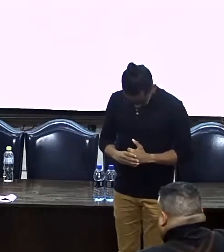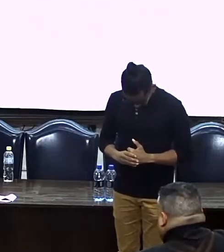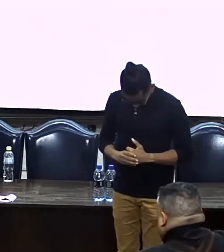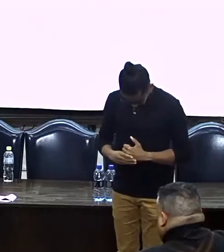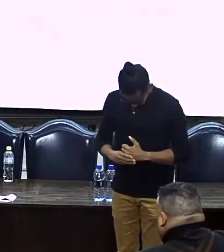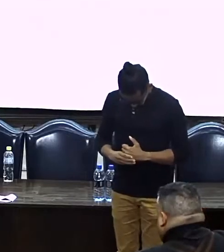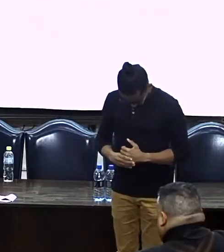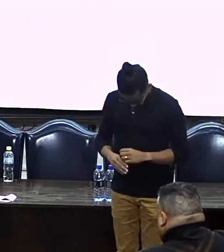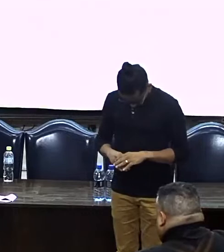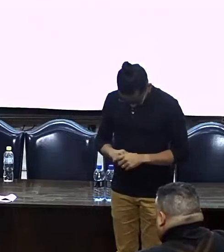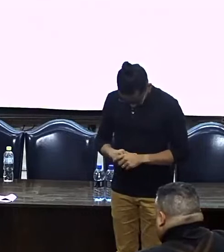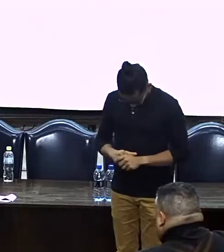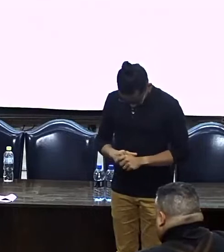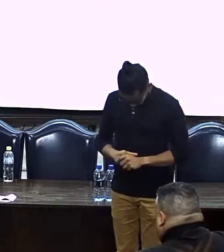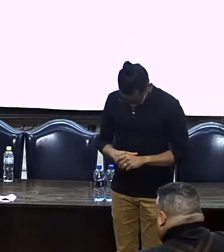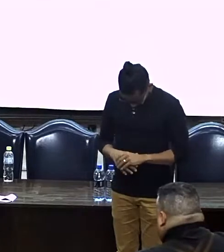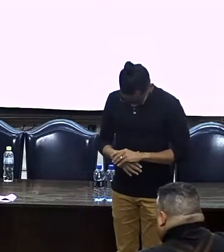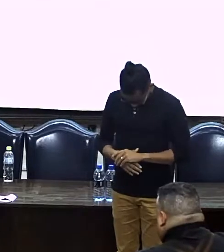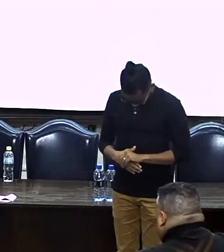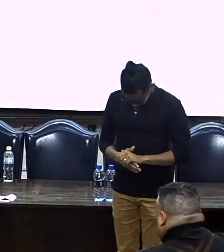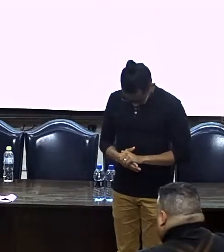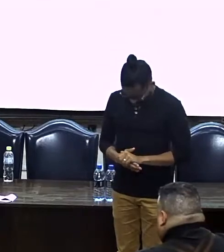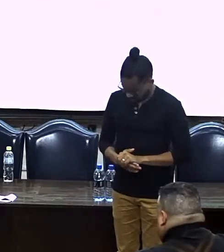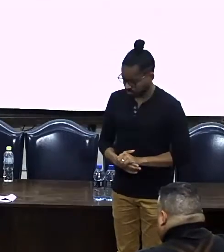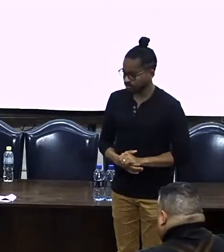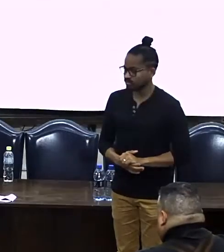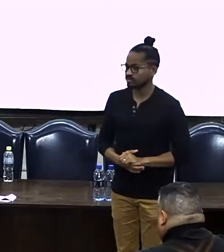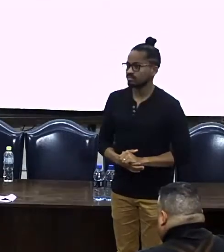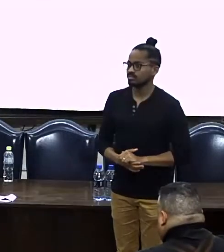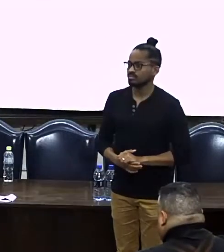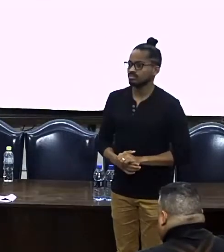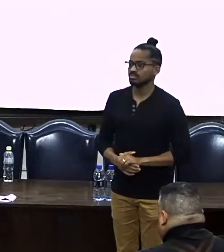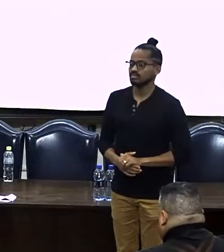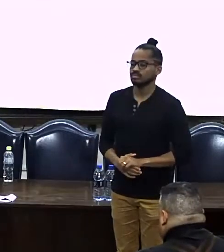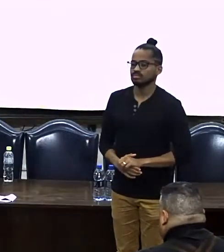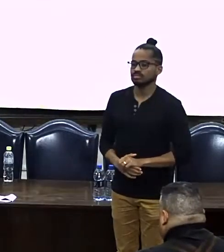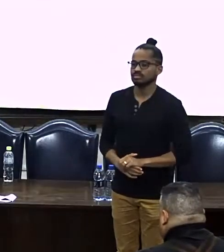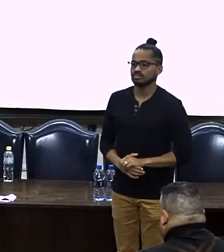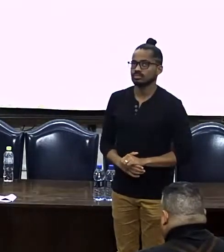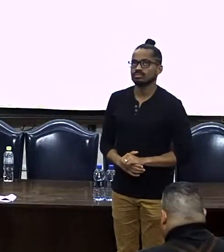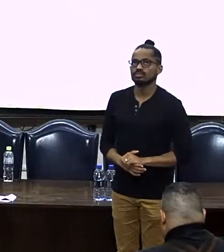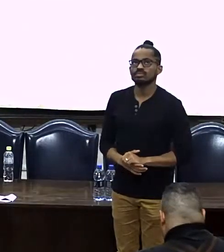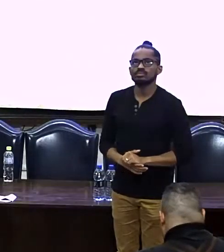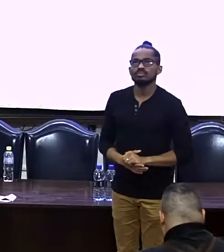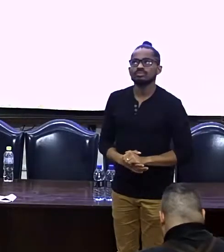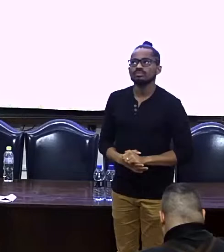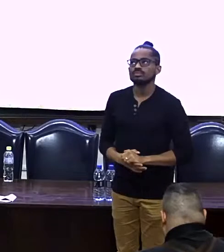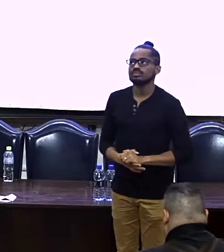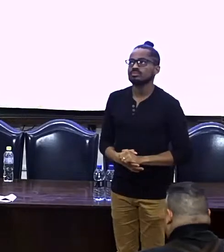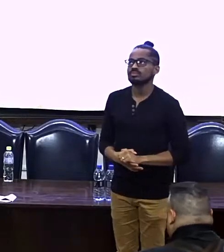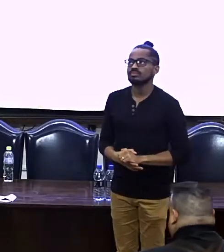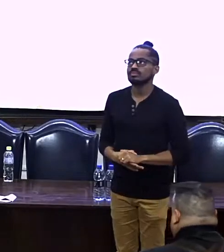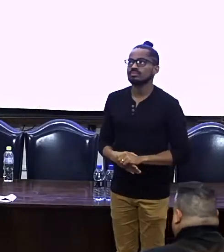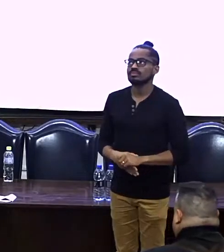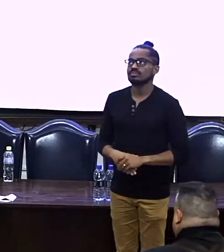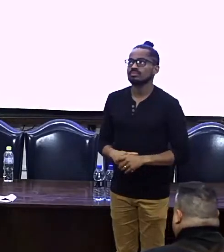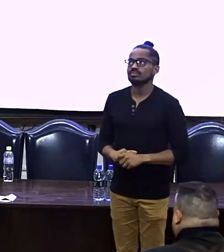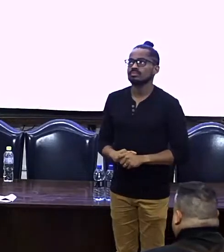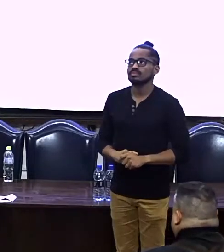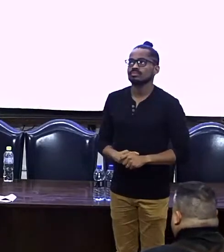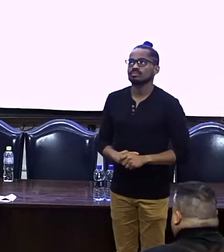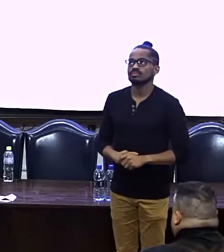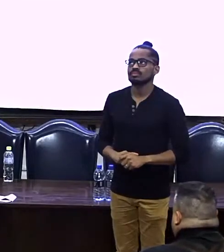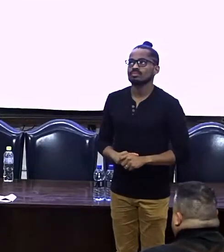um padrão sucessivo, né, de aberturas e fechamentos da boca. Tá? O que ela comenta é que